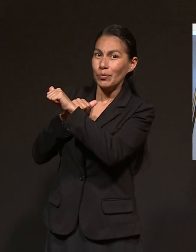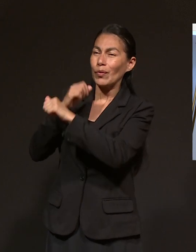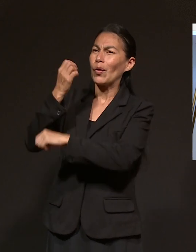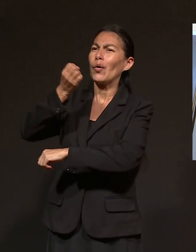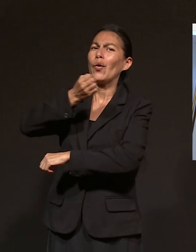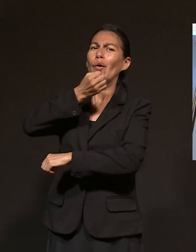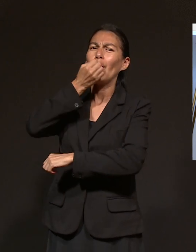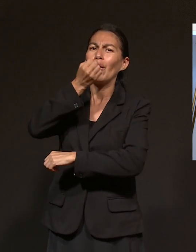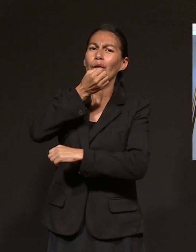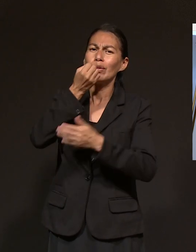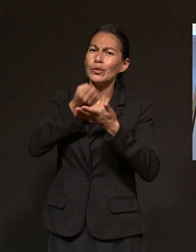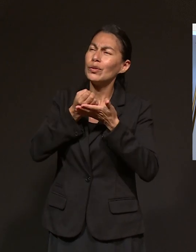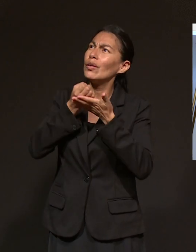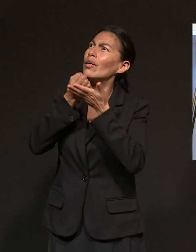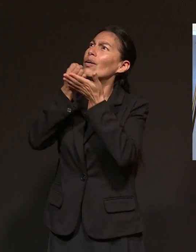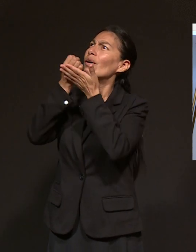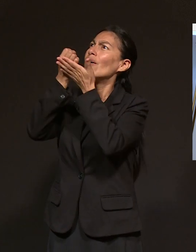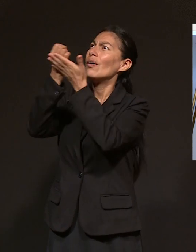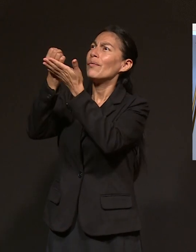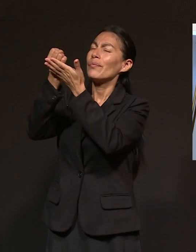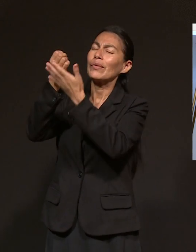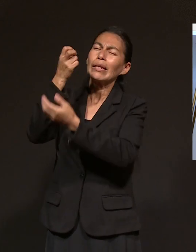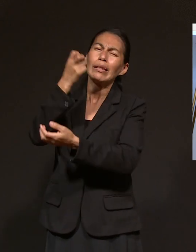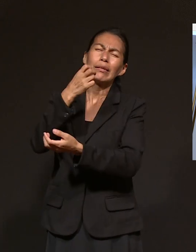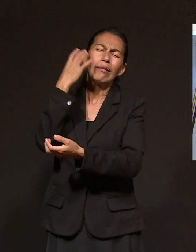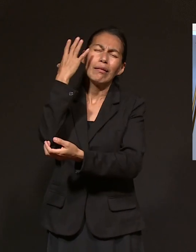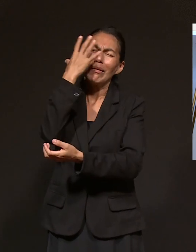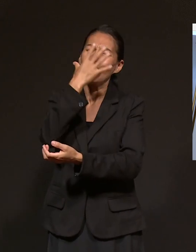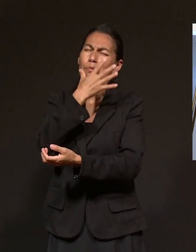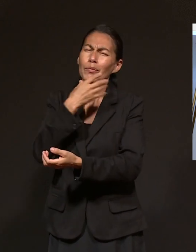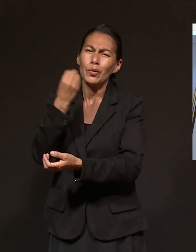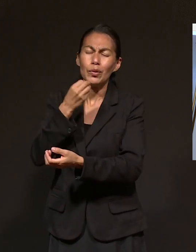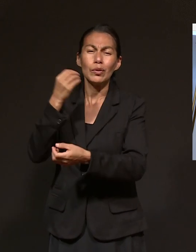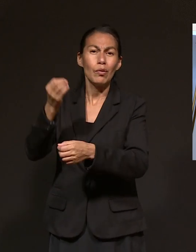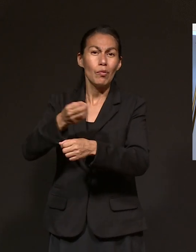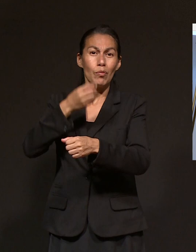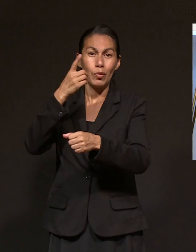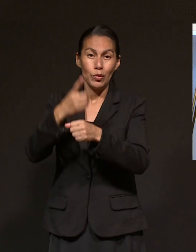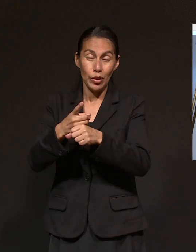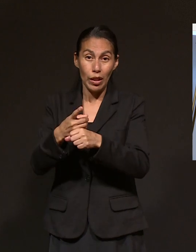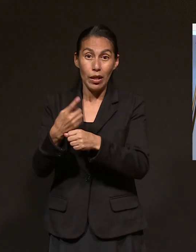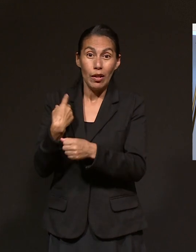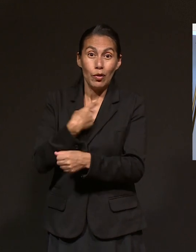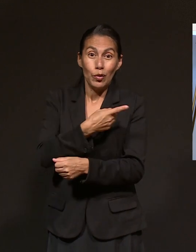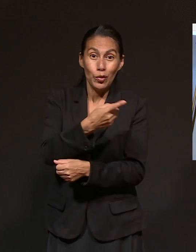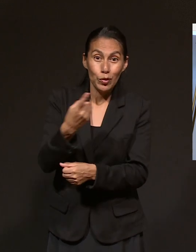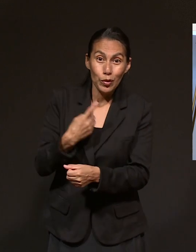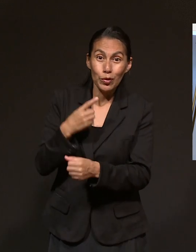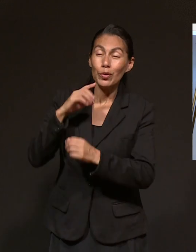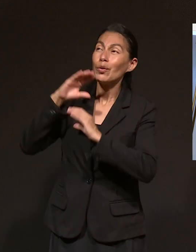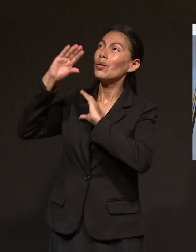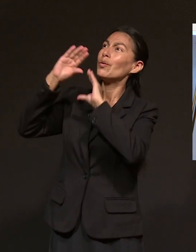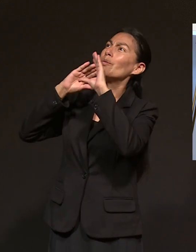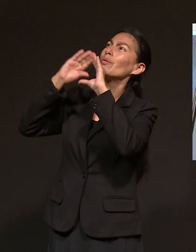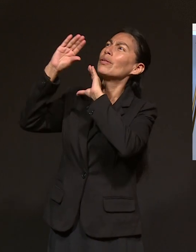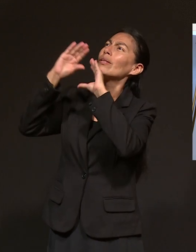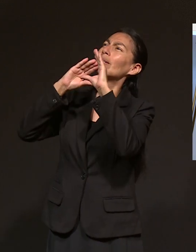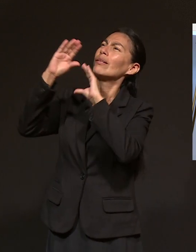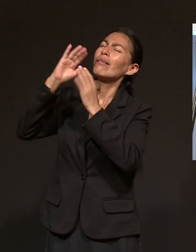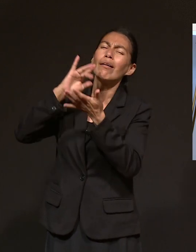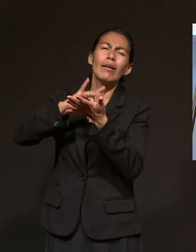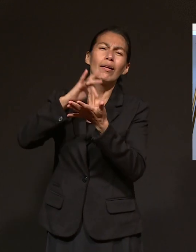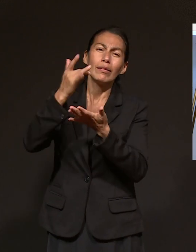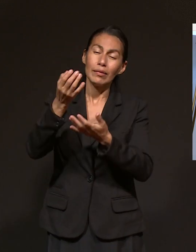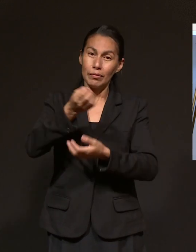nuestras oraciones. Es así que tenemos ese gran privilegio de comunicarnos constantemente con Dios a